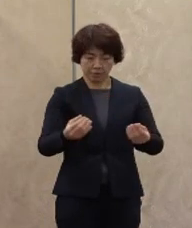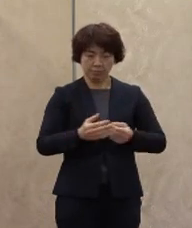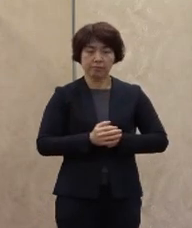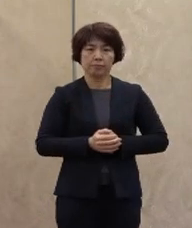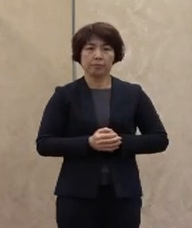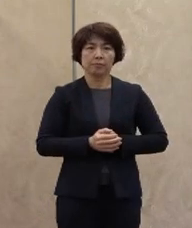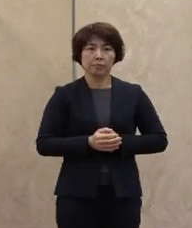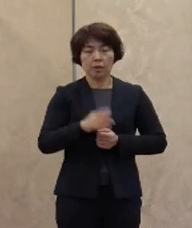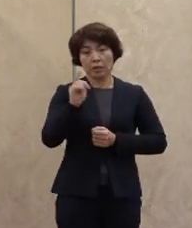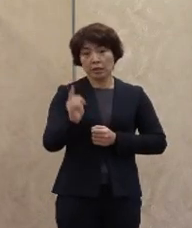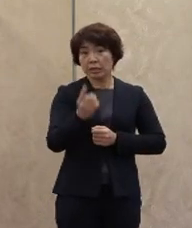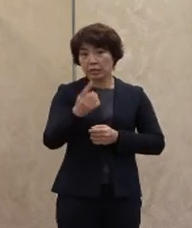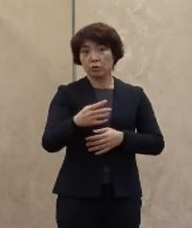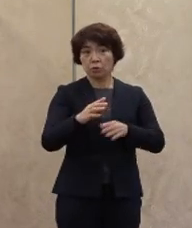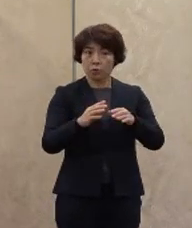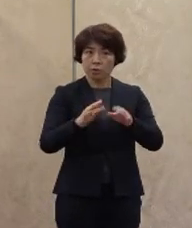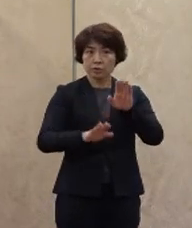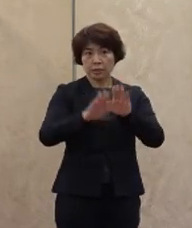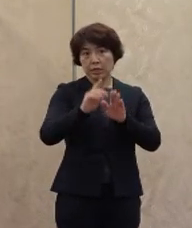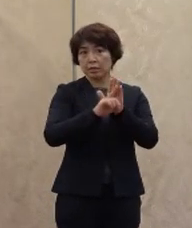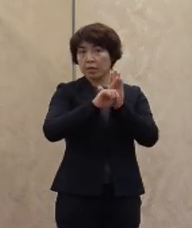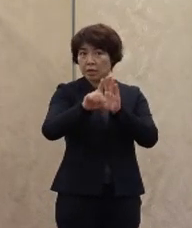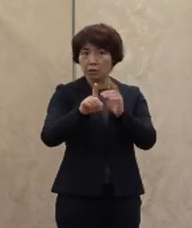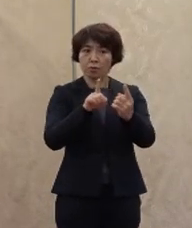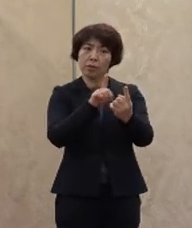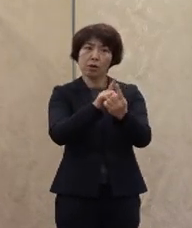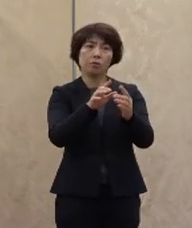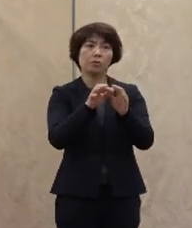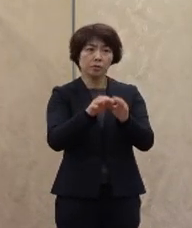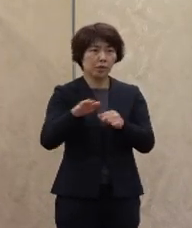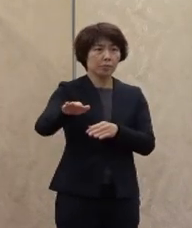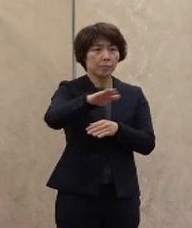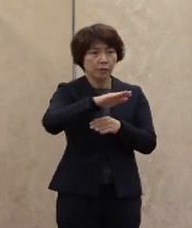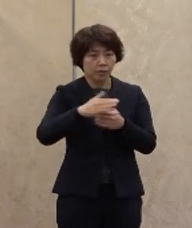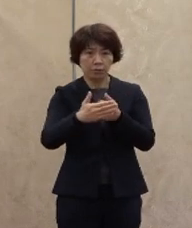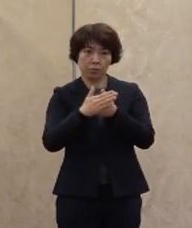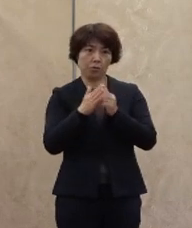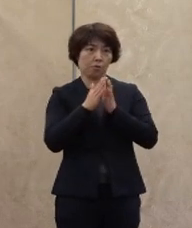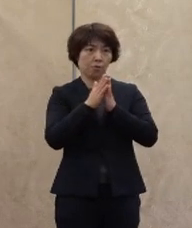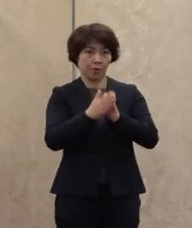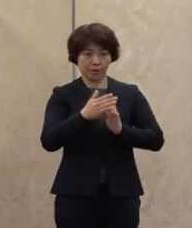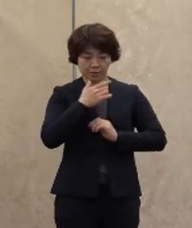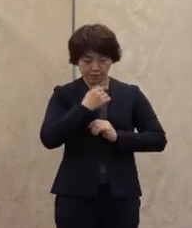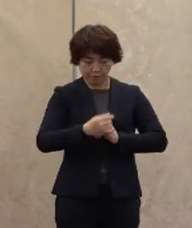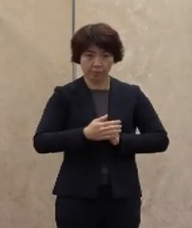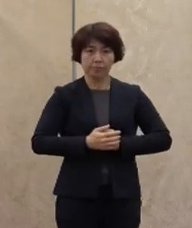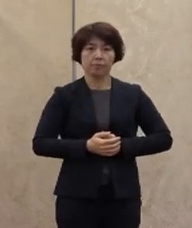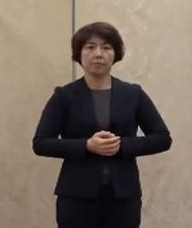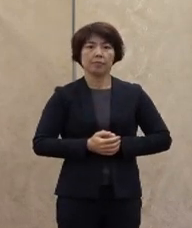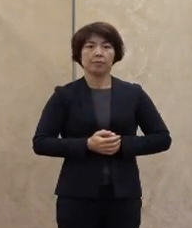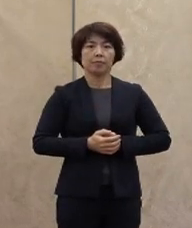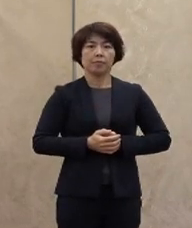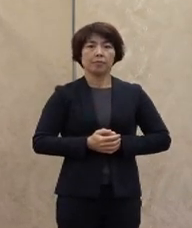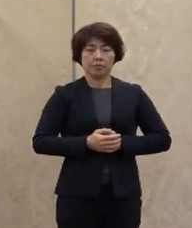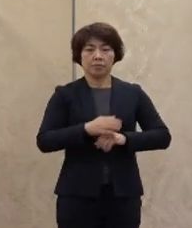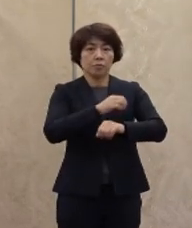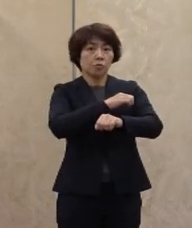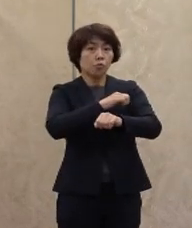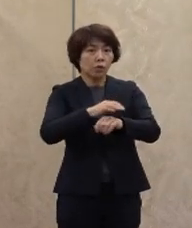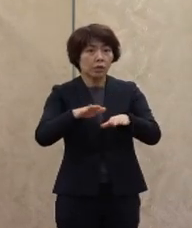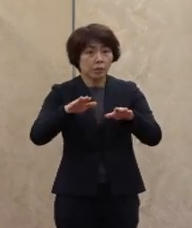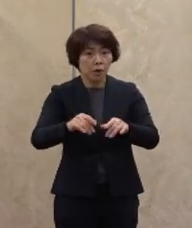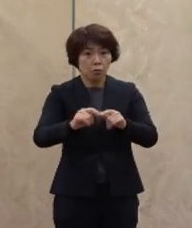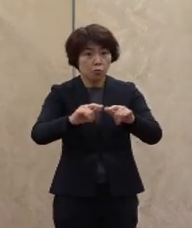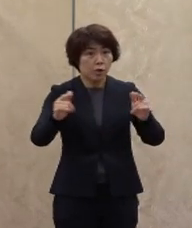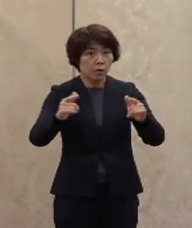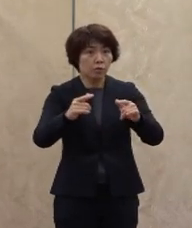この緊急事態宣言における対応についてご協力をお願いしたいと思います。 特に増えている